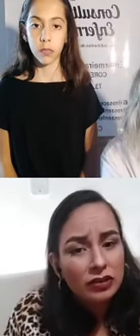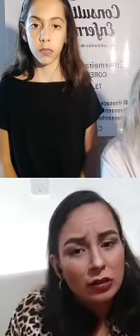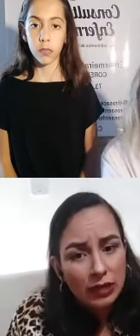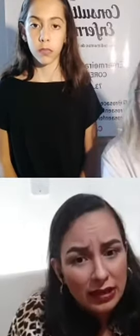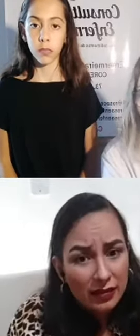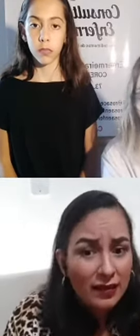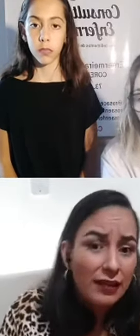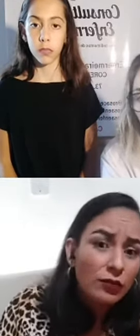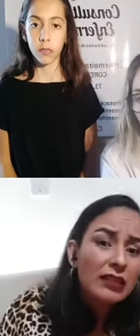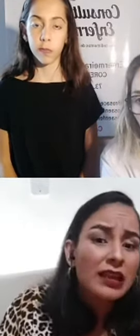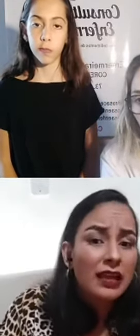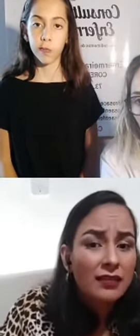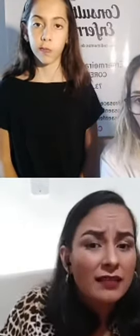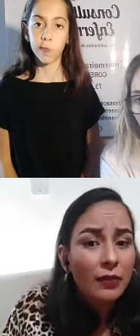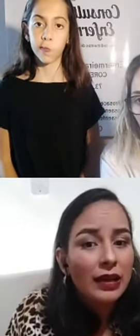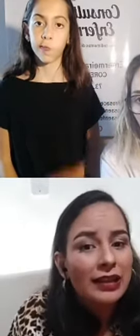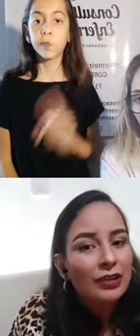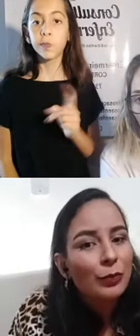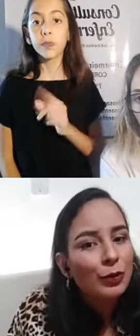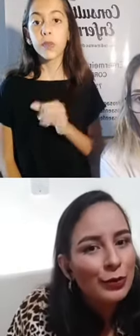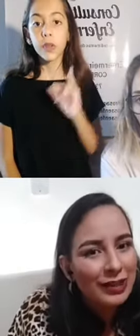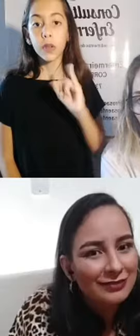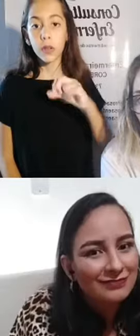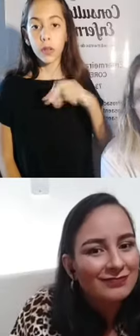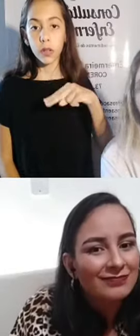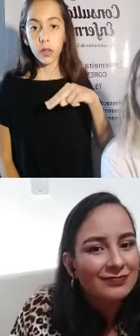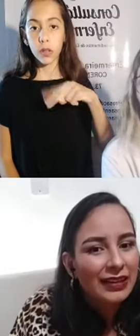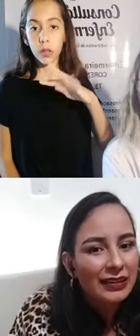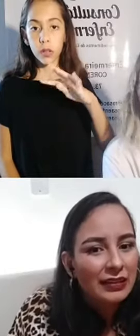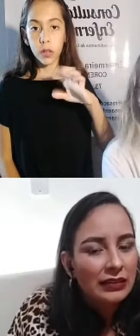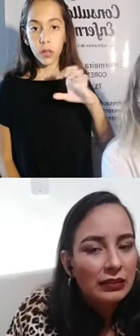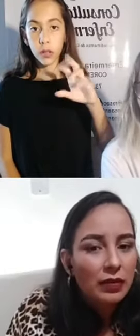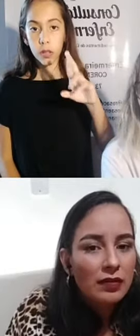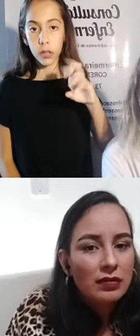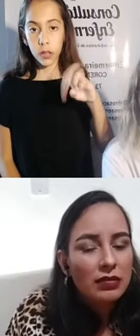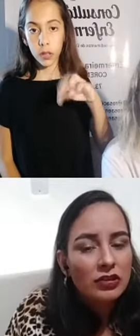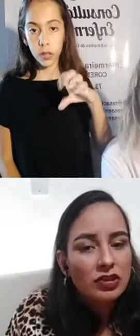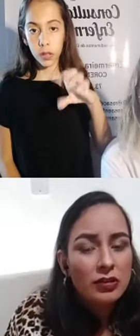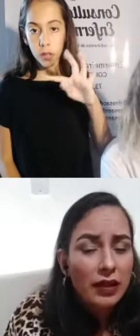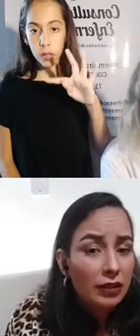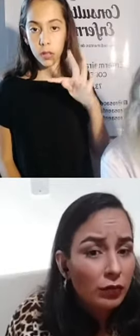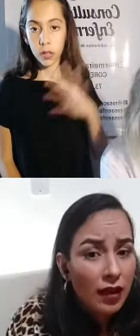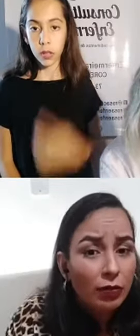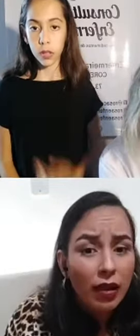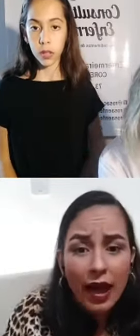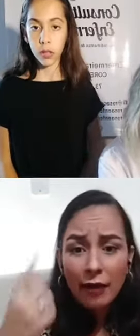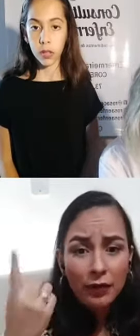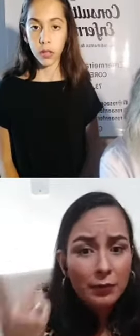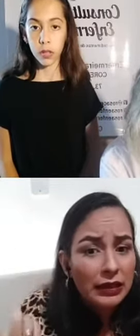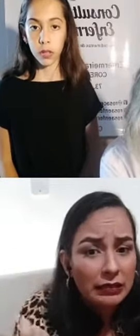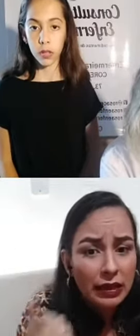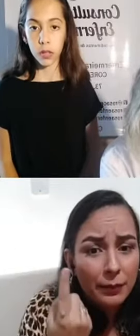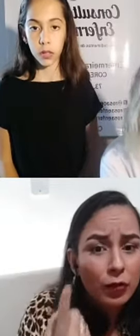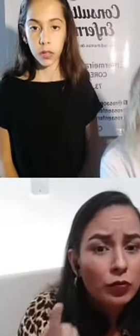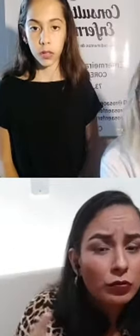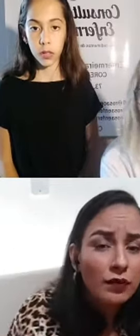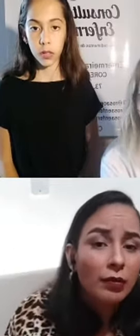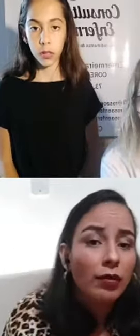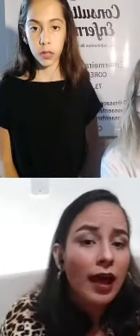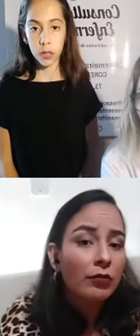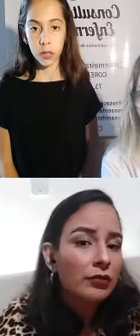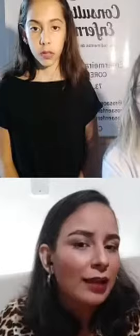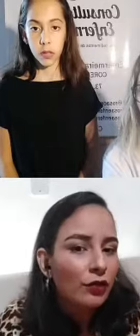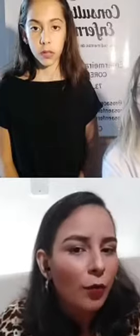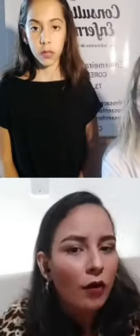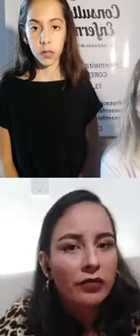além de não terem acesso, quem tem acesso, a qualidade é muito ruim, né? Verdade. Então, assim, tem gente que vai ter um celular, a família inteira para um único